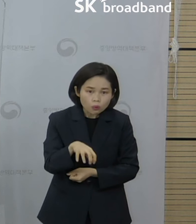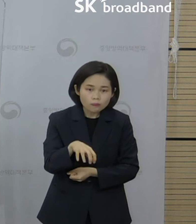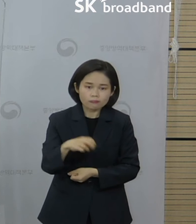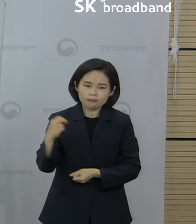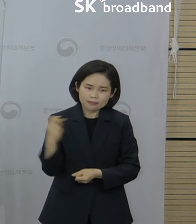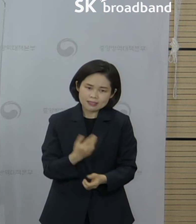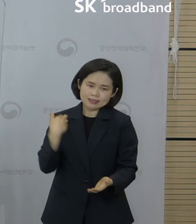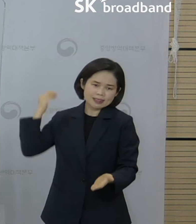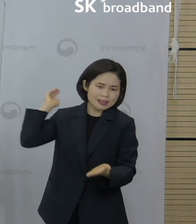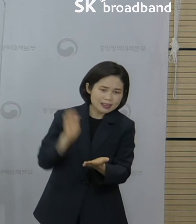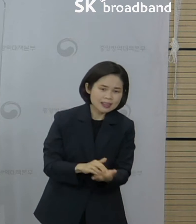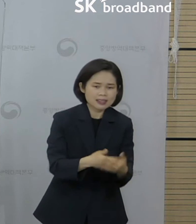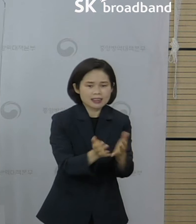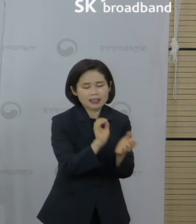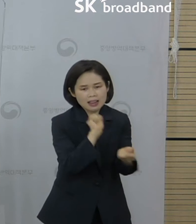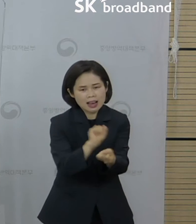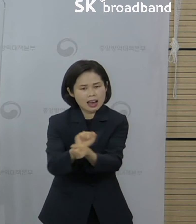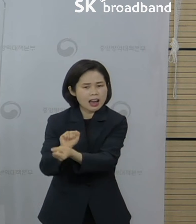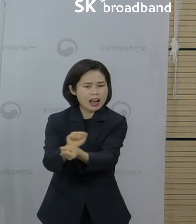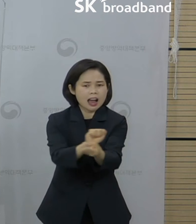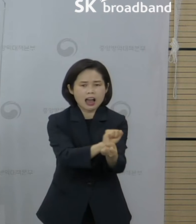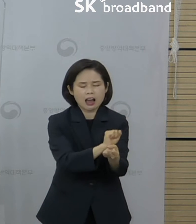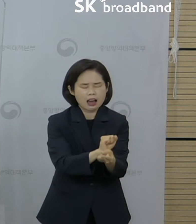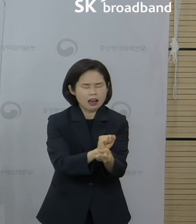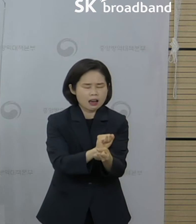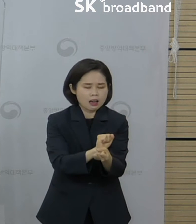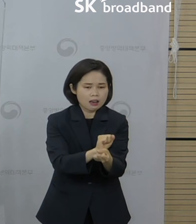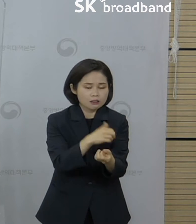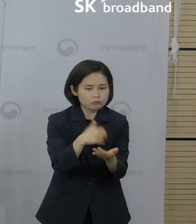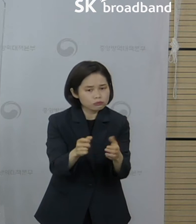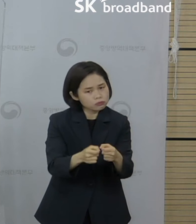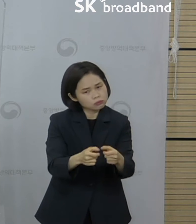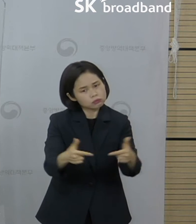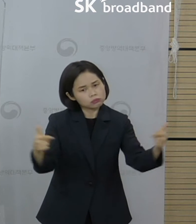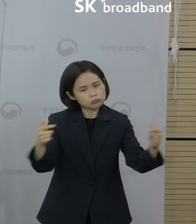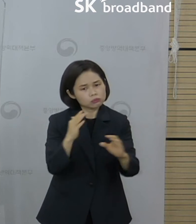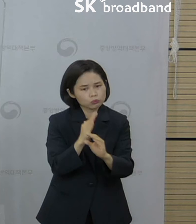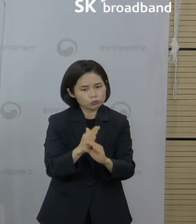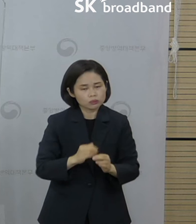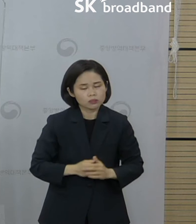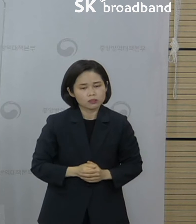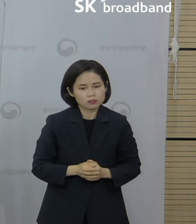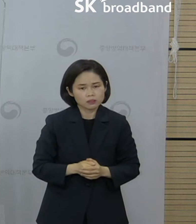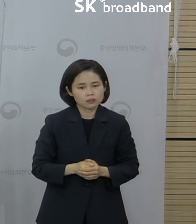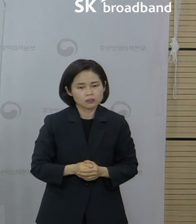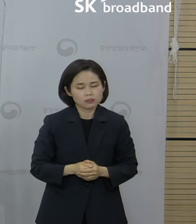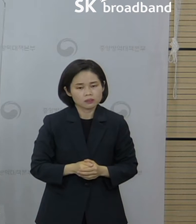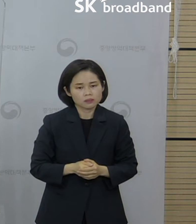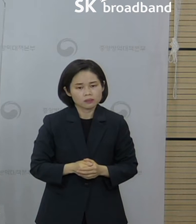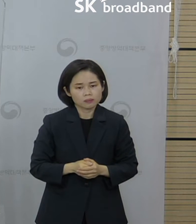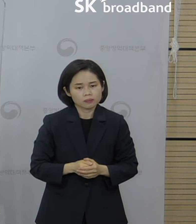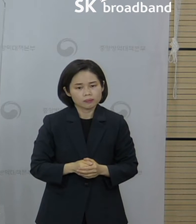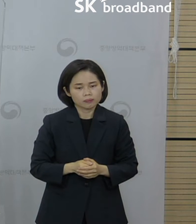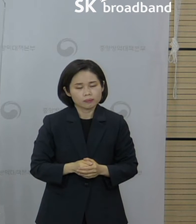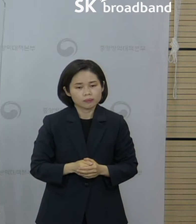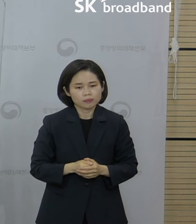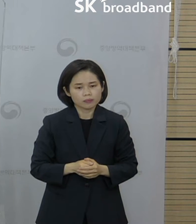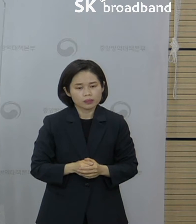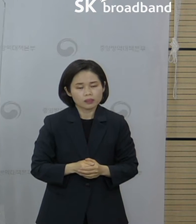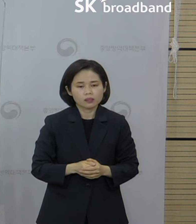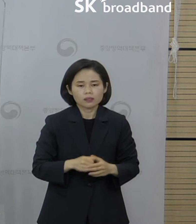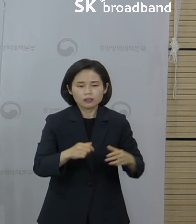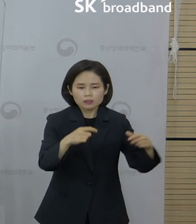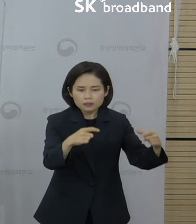다시금 발생이 발견되고 있고 증가하고 있습니다. 이는 지역사회에